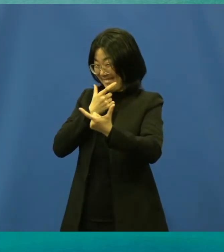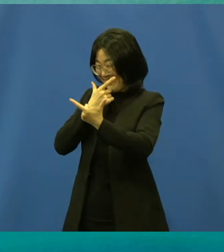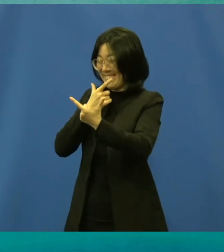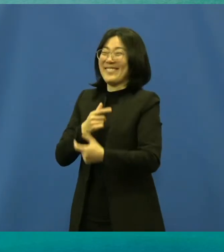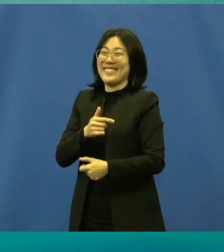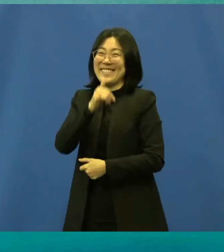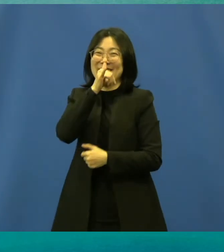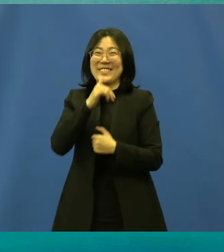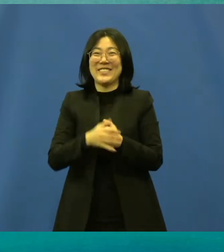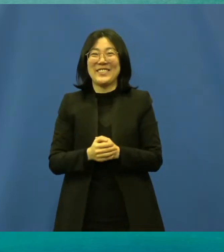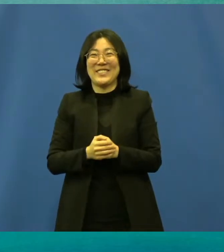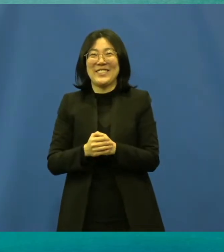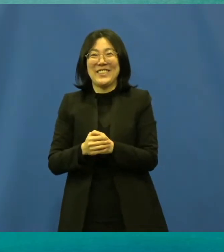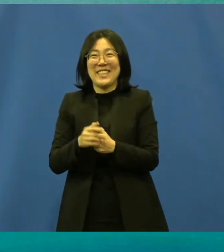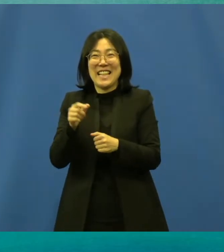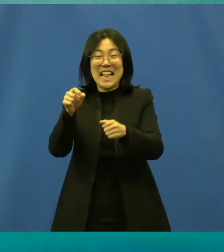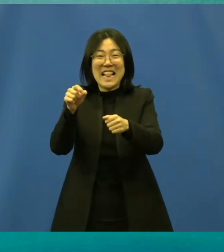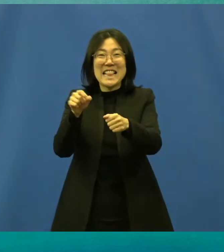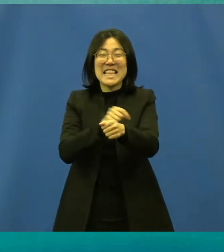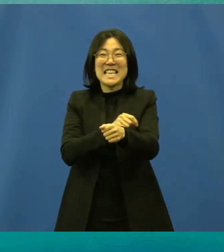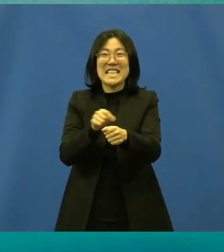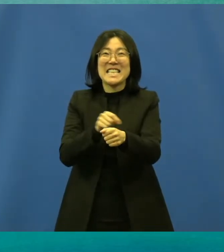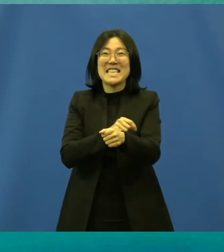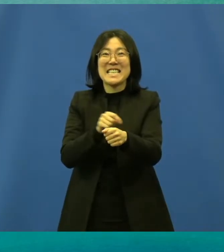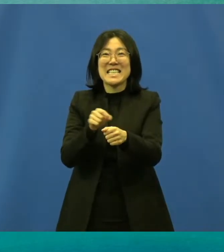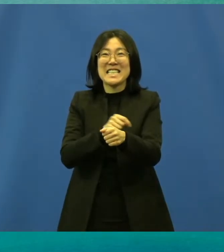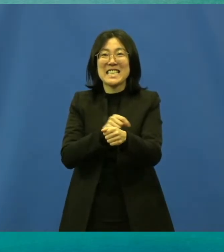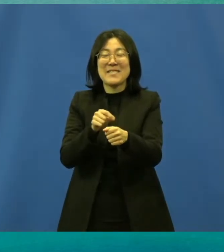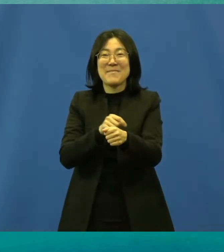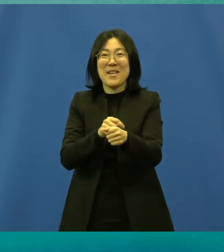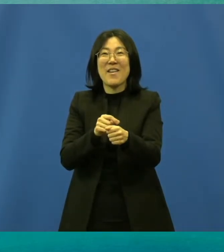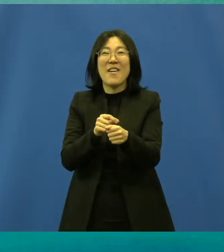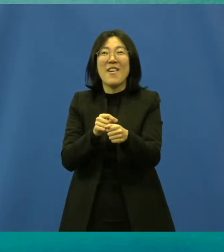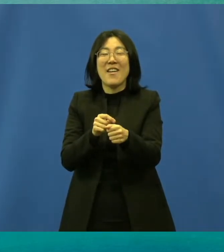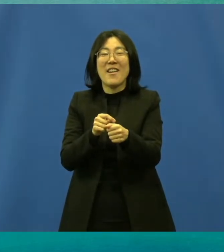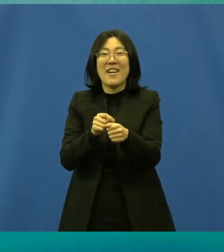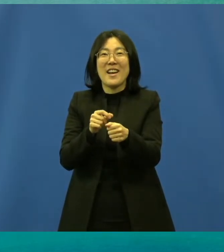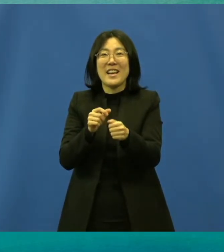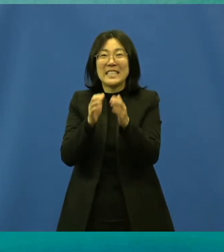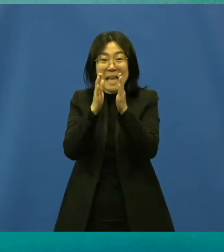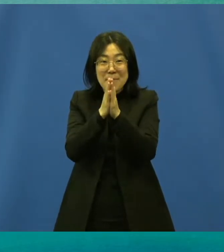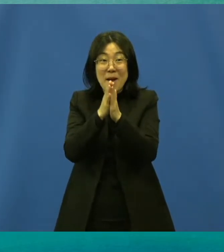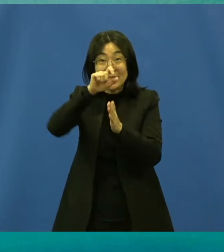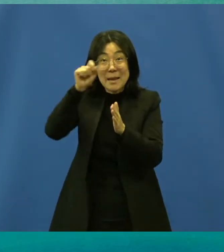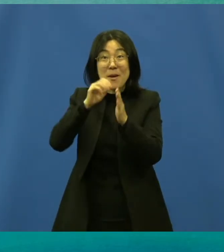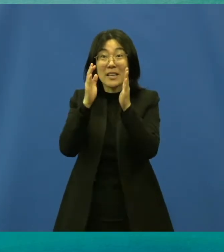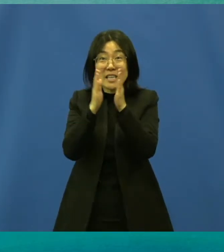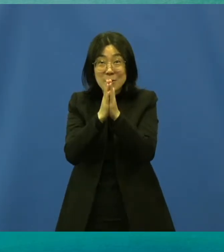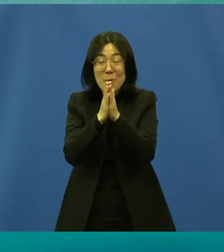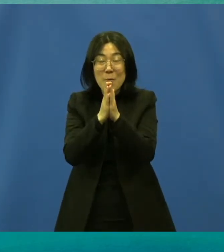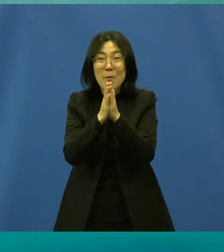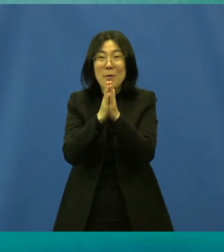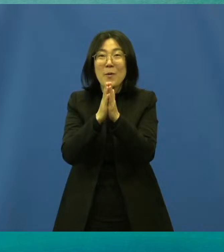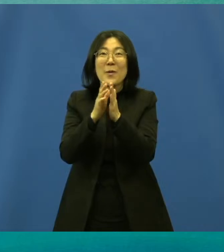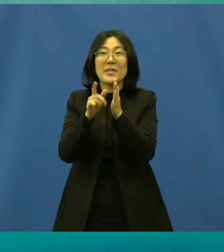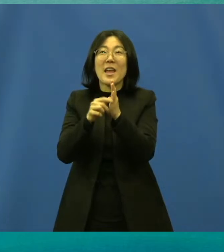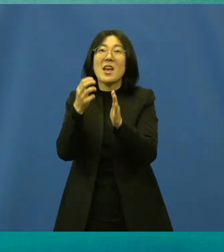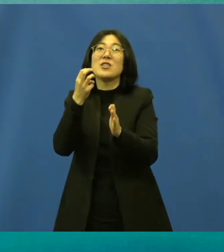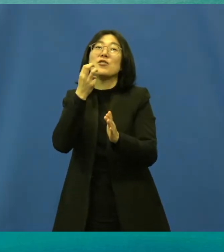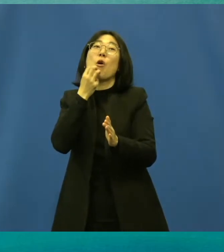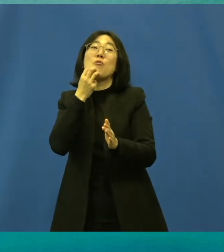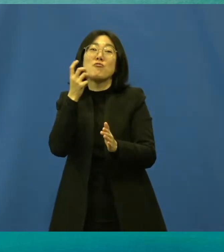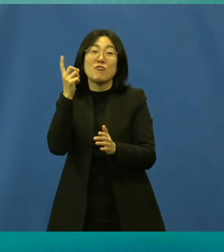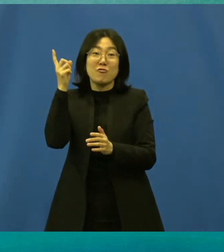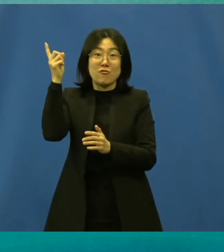여기 특색 퀴즈들이 있어요. 얼마 전에 보니까 교육관 앞에서 방학이 돼서 서울에서 내려왔다고